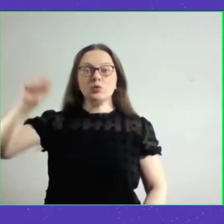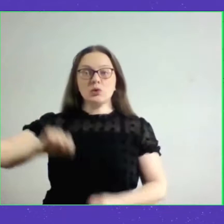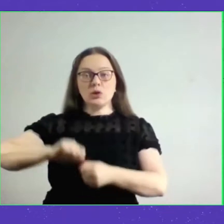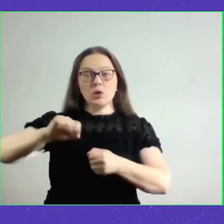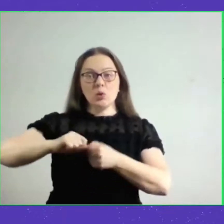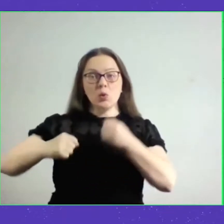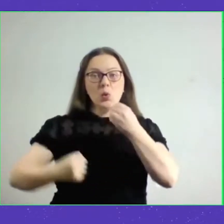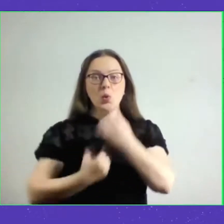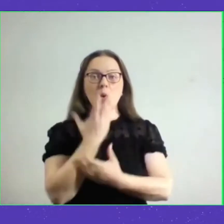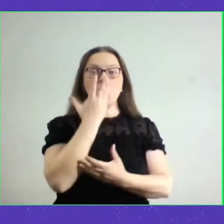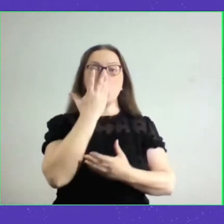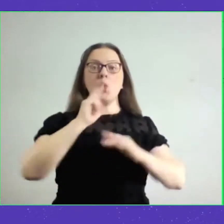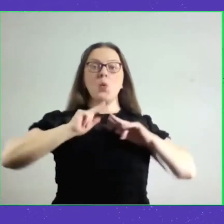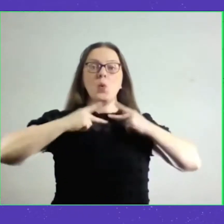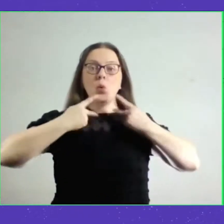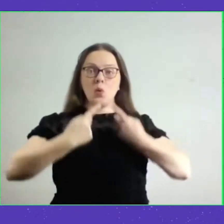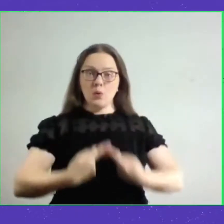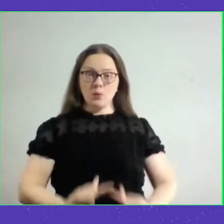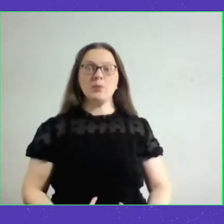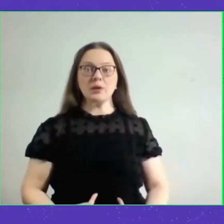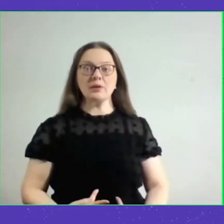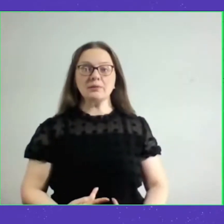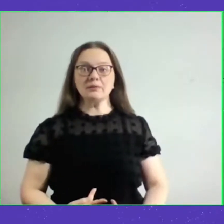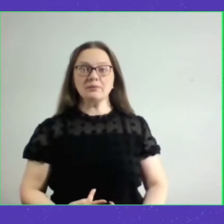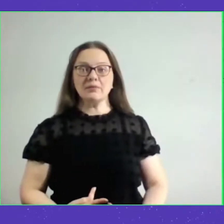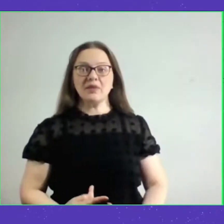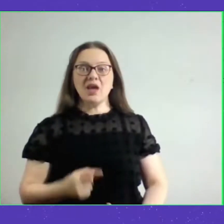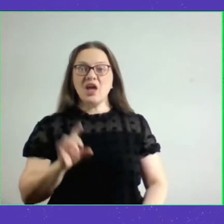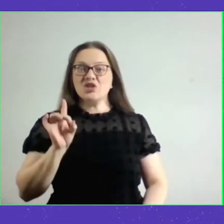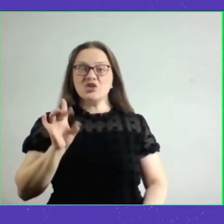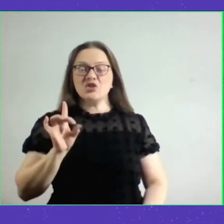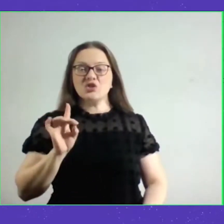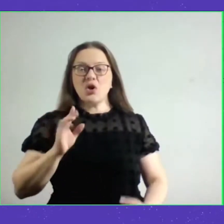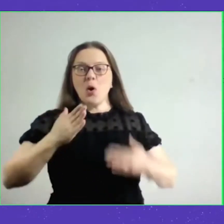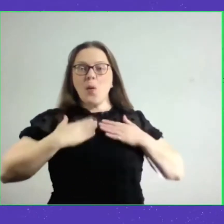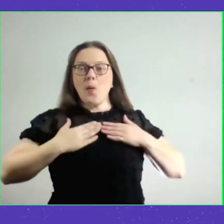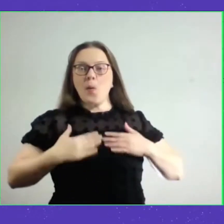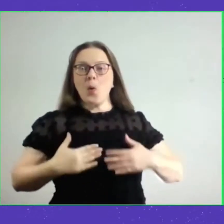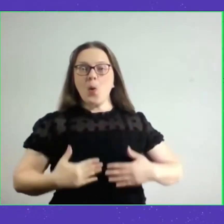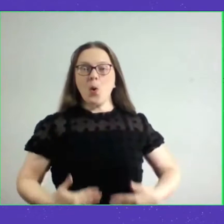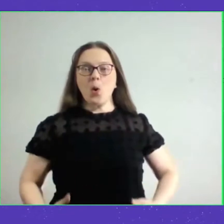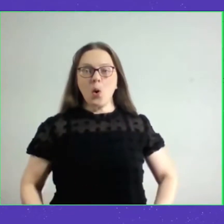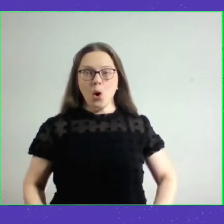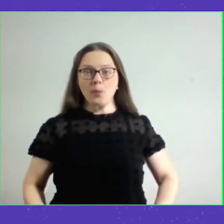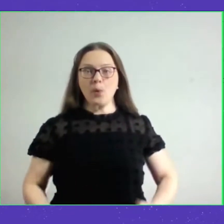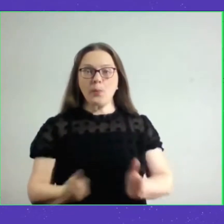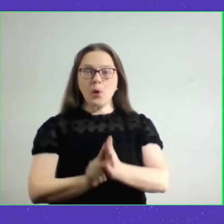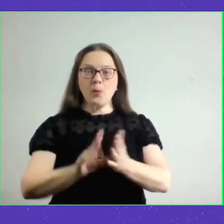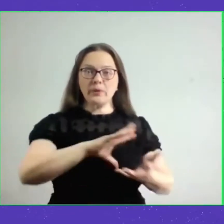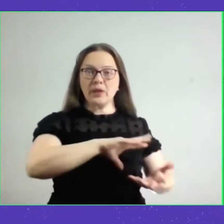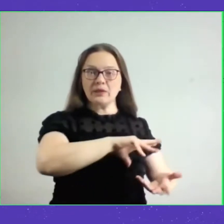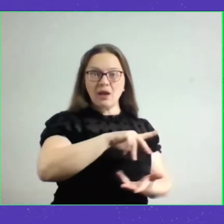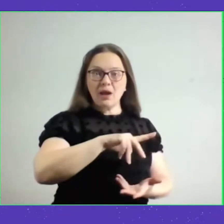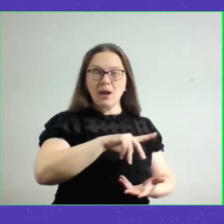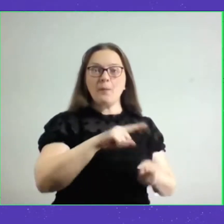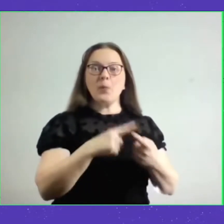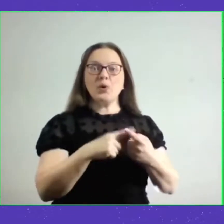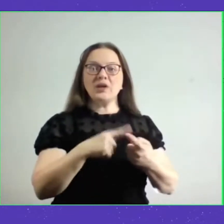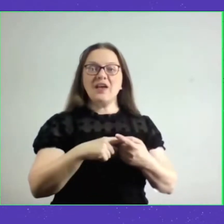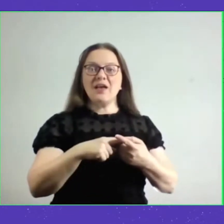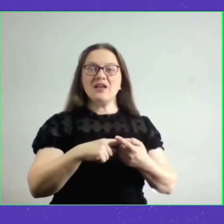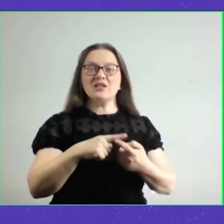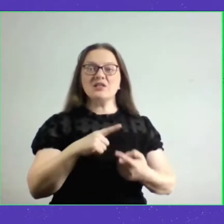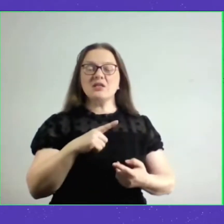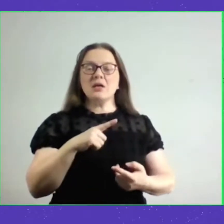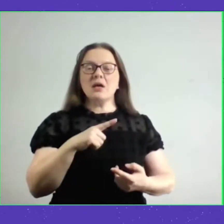coisa terrena do homem é o corpo do homem, porque o homem foi formado sem vida,